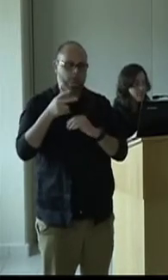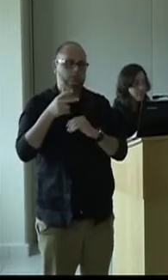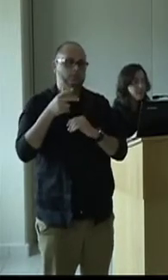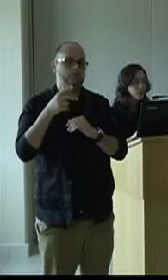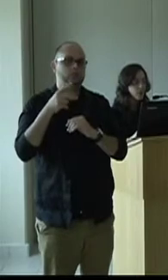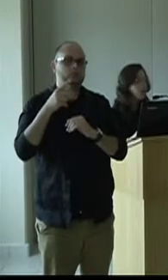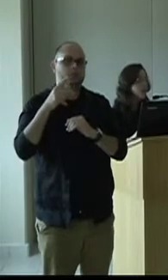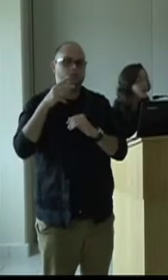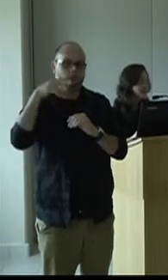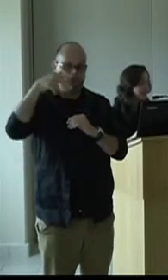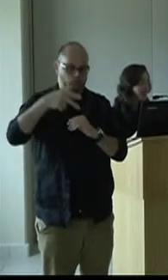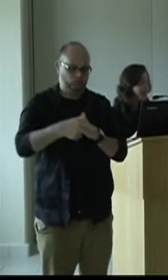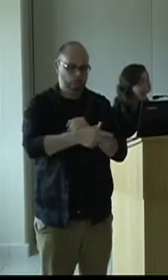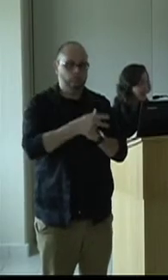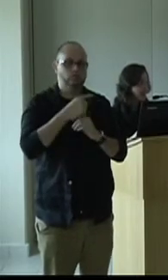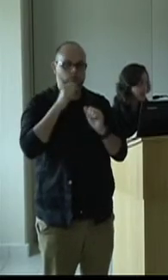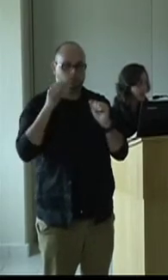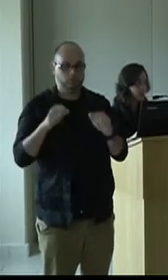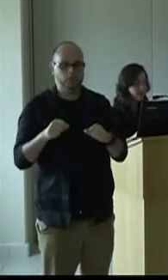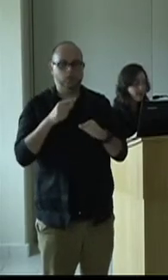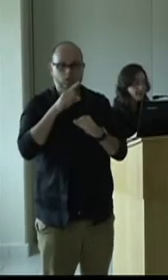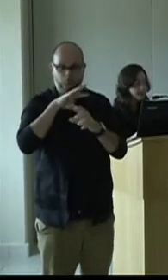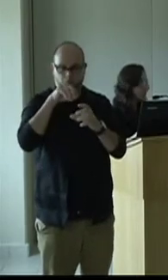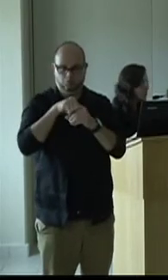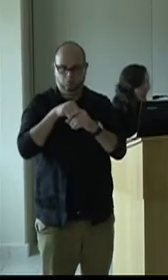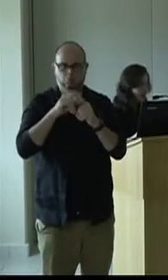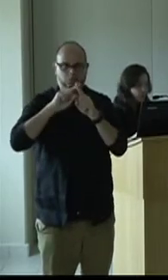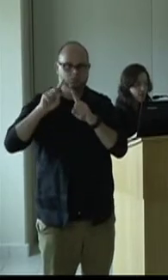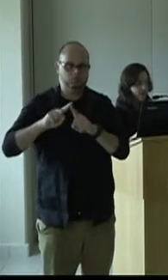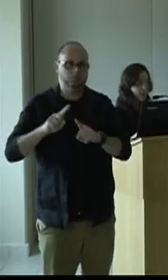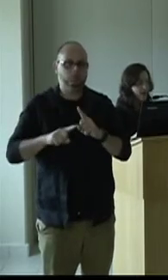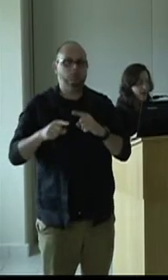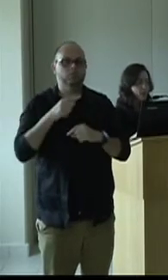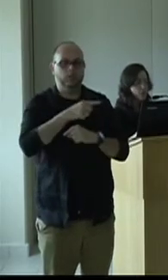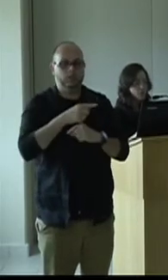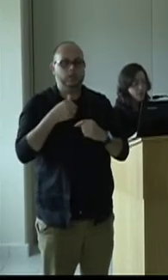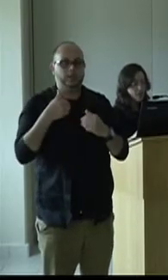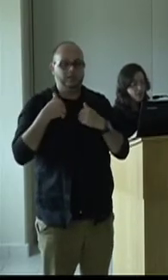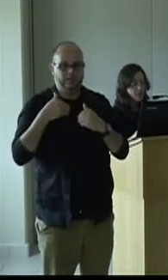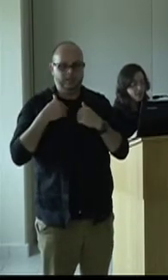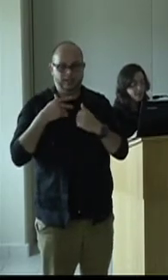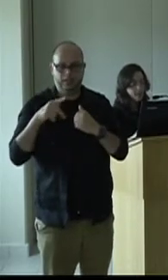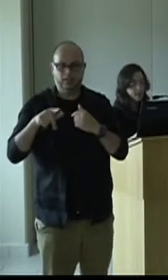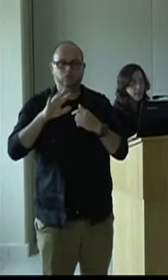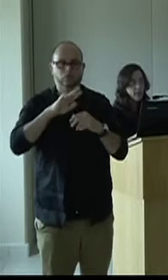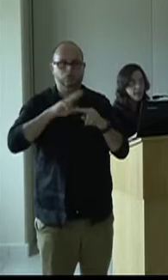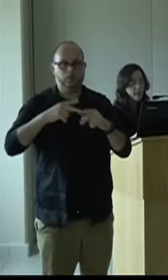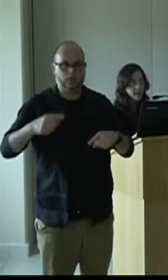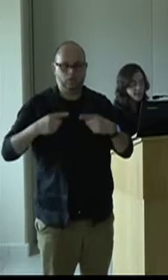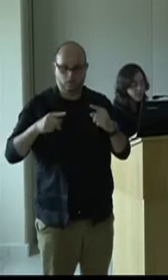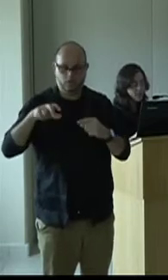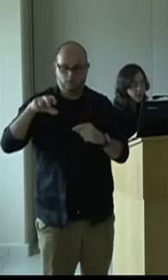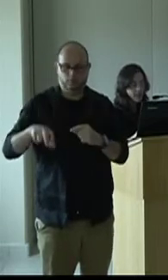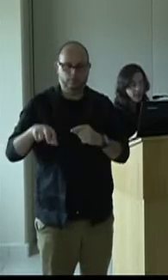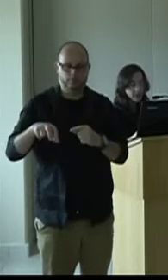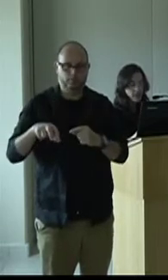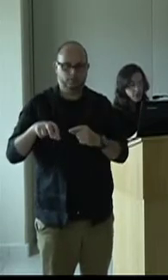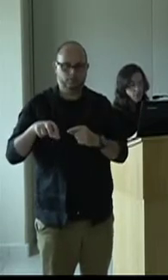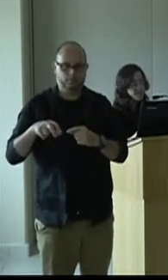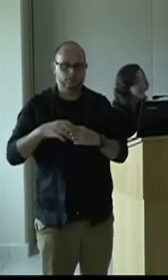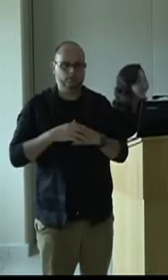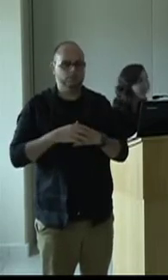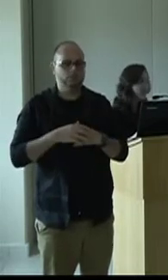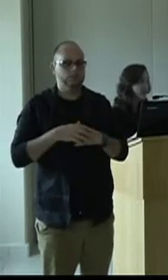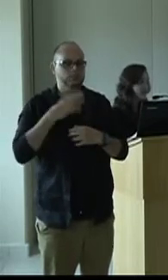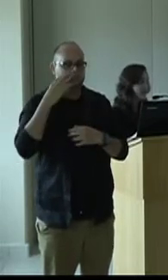la rampa. O sea, ese control integra varias cosas y ese control ella lo tiene pegado a su silla de ruedas. Aquí sabemos Sandra ha